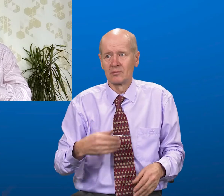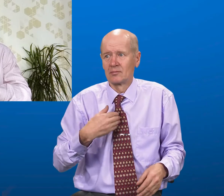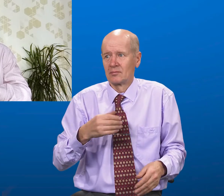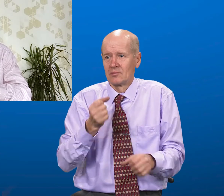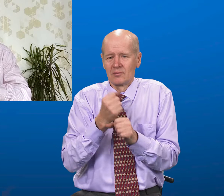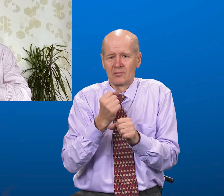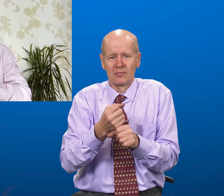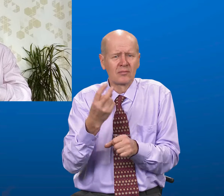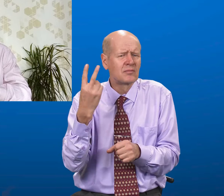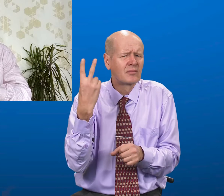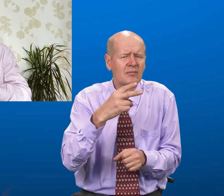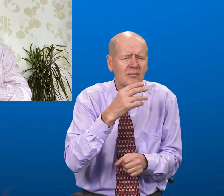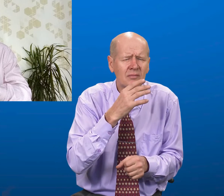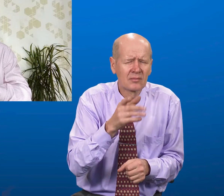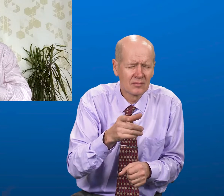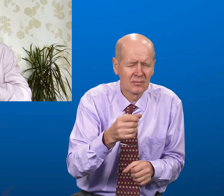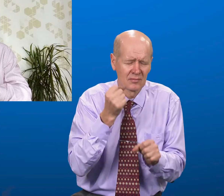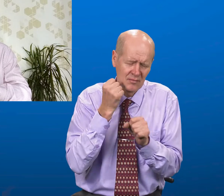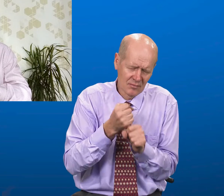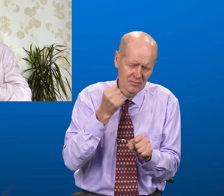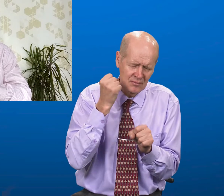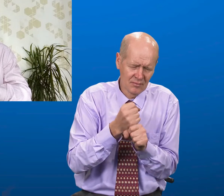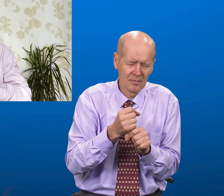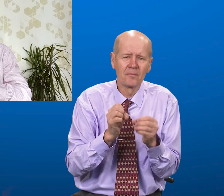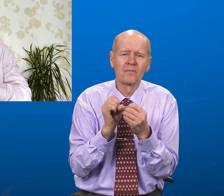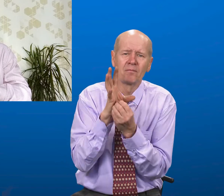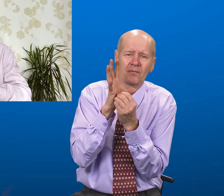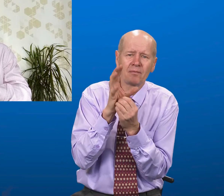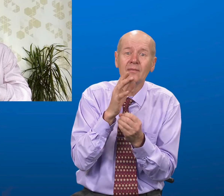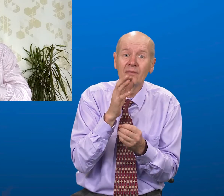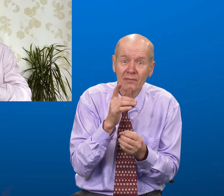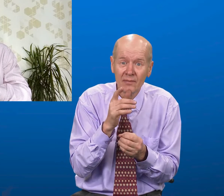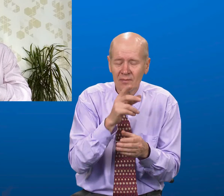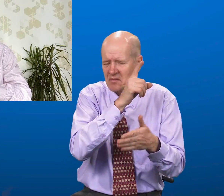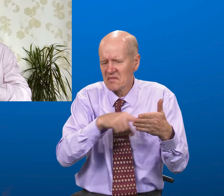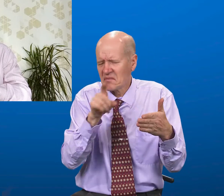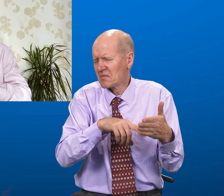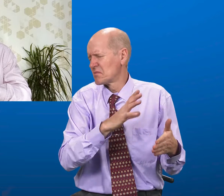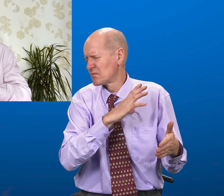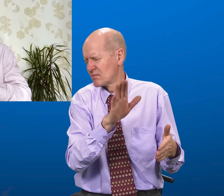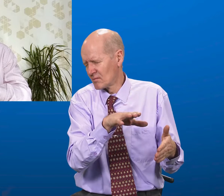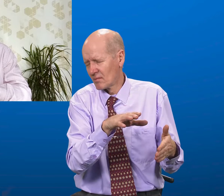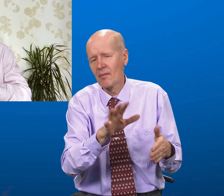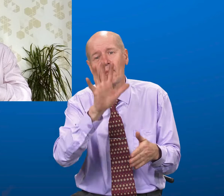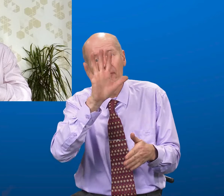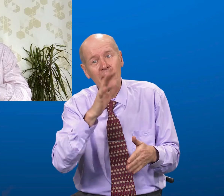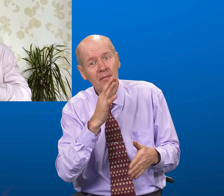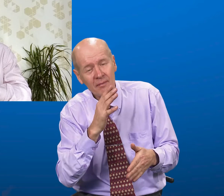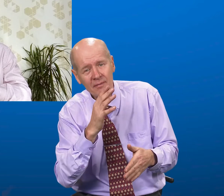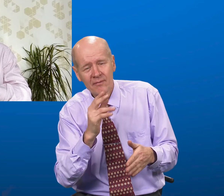отгулы давал. Я отработал в шахте 20 лет. 15 лет я был неверующим человеком, 5